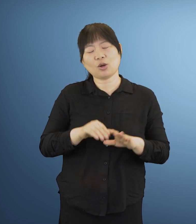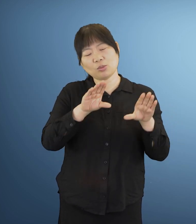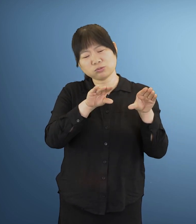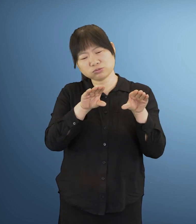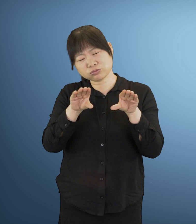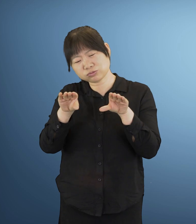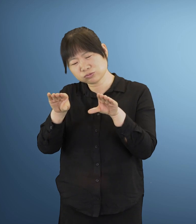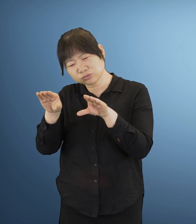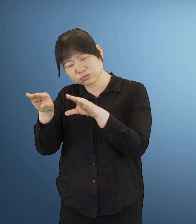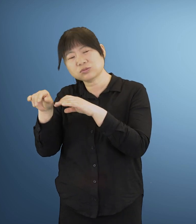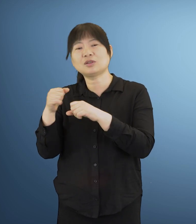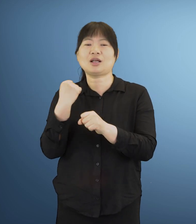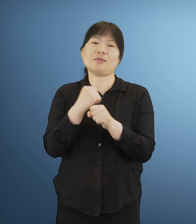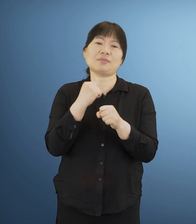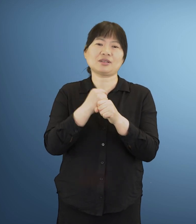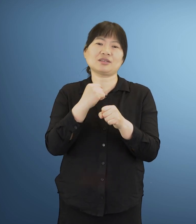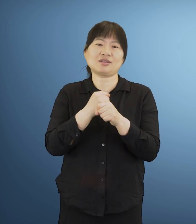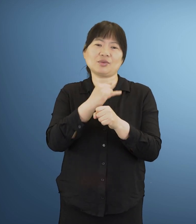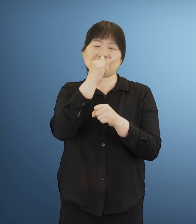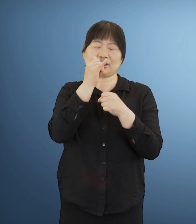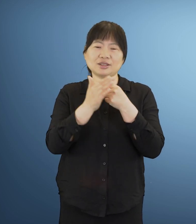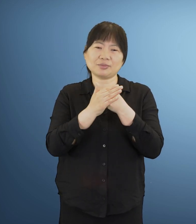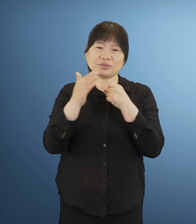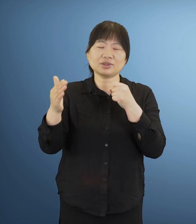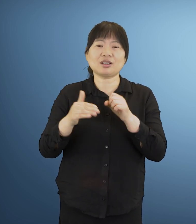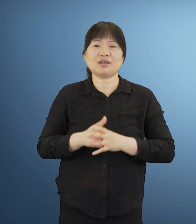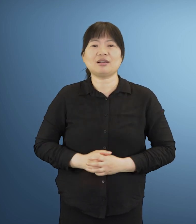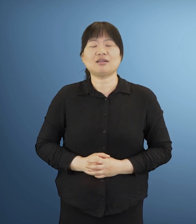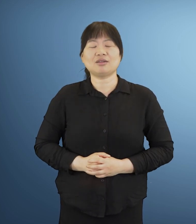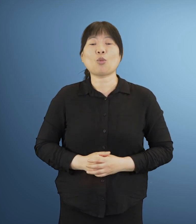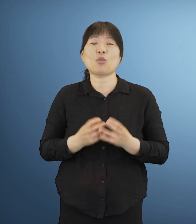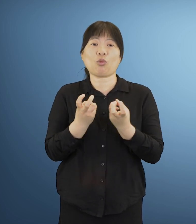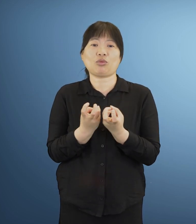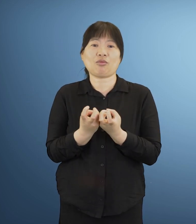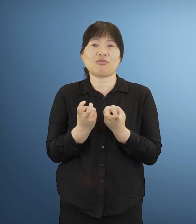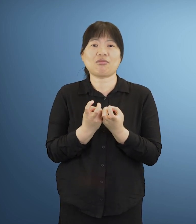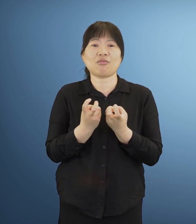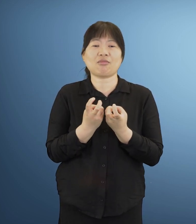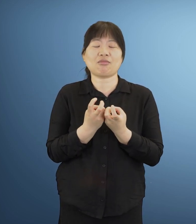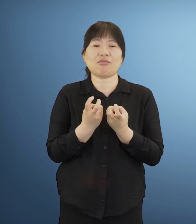부드럽게 말랑말랑하게 만드셔서 어떻게 하시는 거죠?